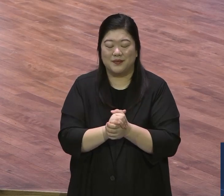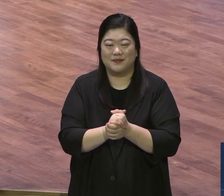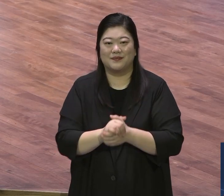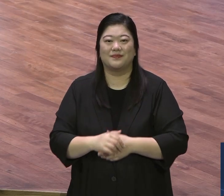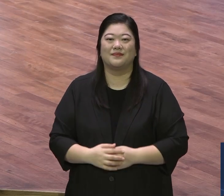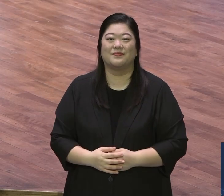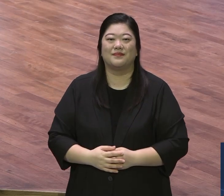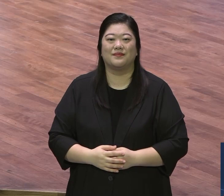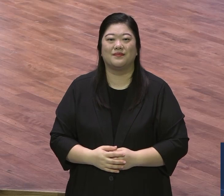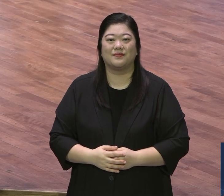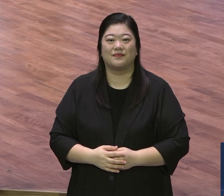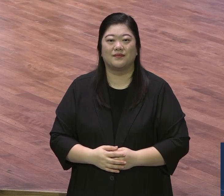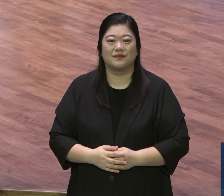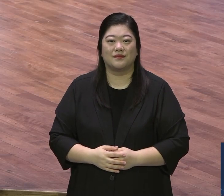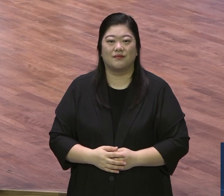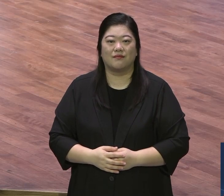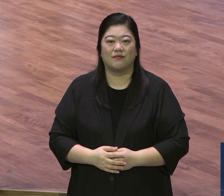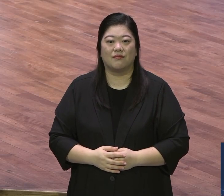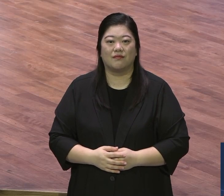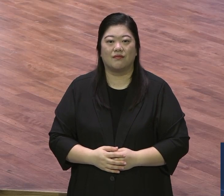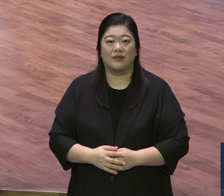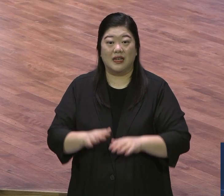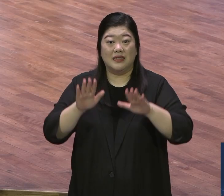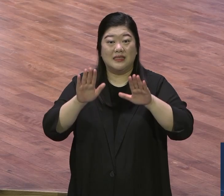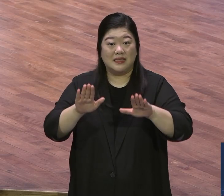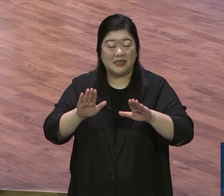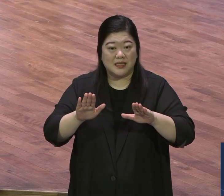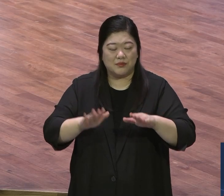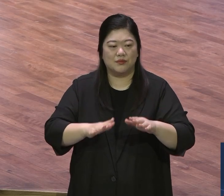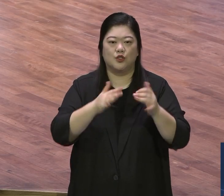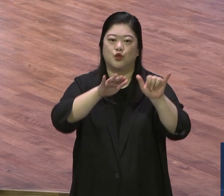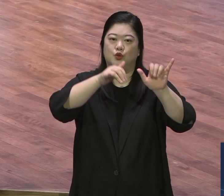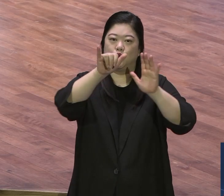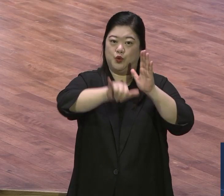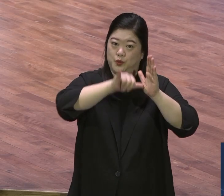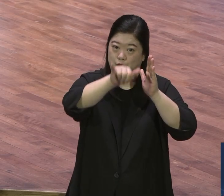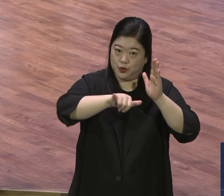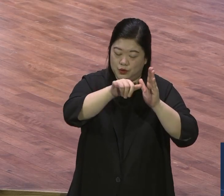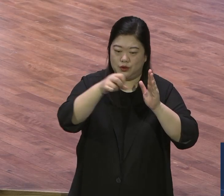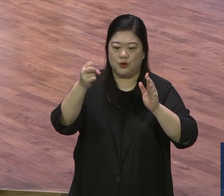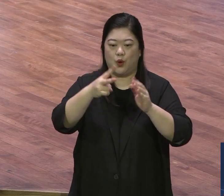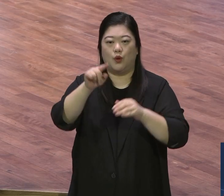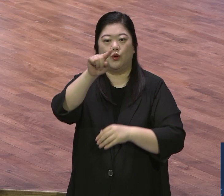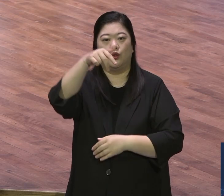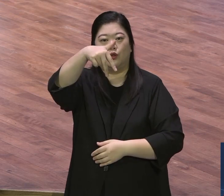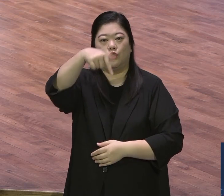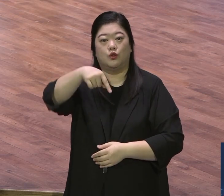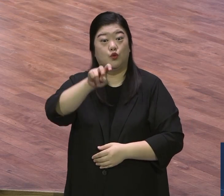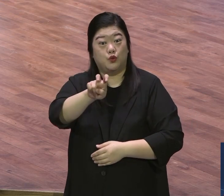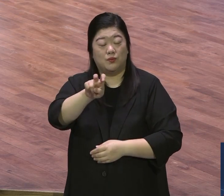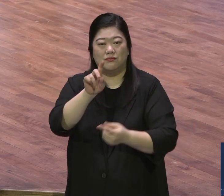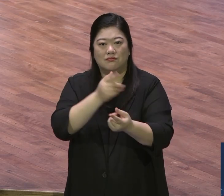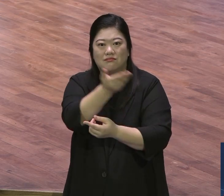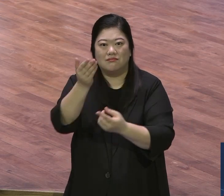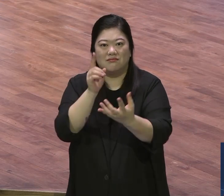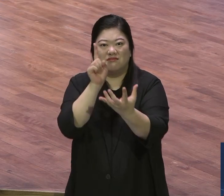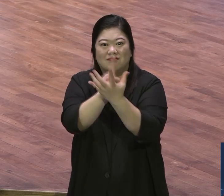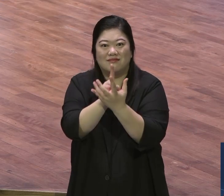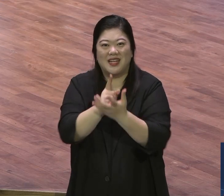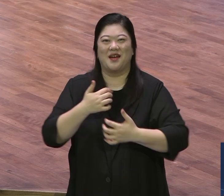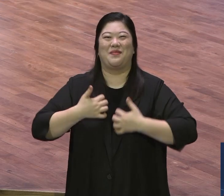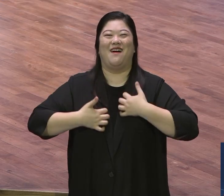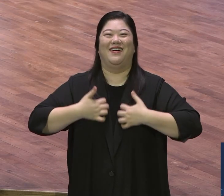아멘. 온라인으로 또 이렇게 줌으로 여러분을 만나게 되니까 또 이렇게 한 주간만에 또